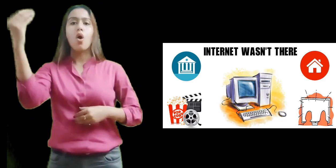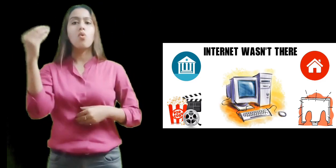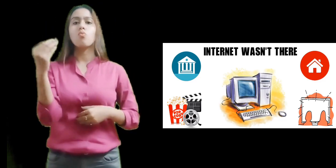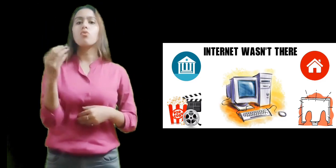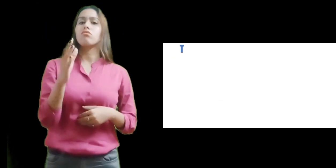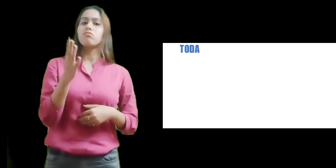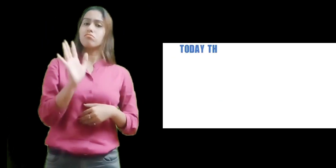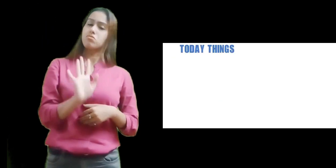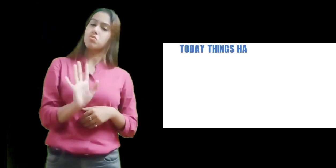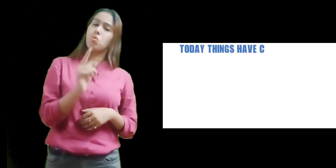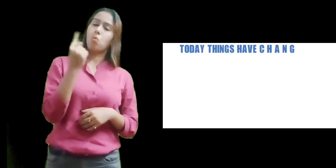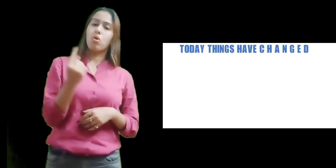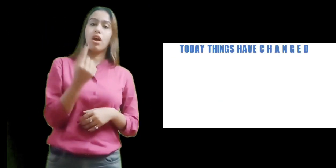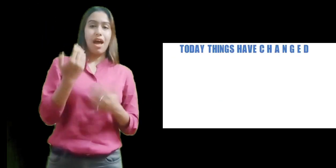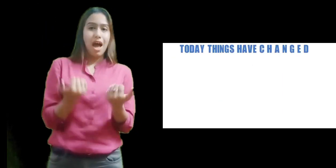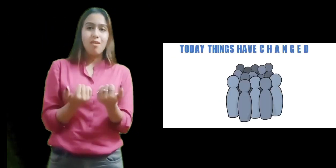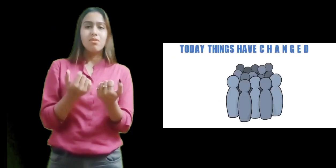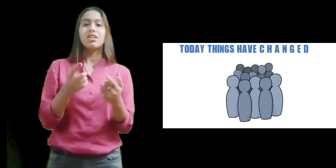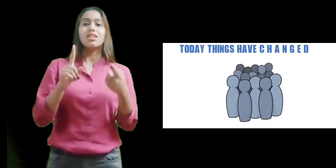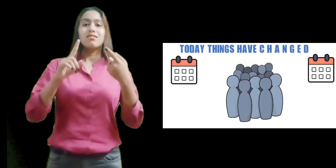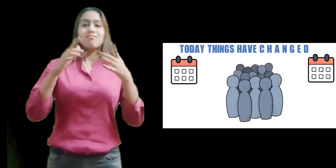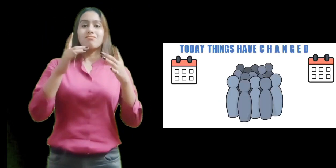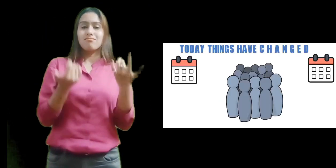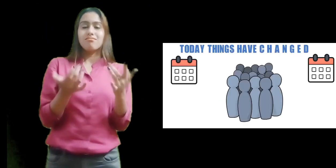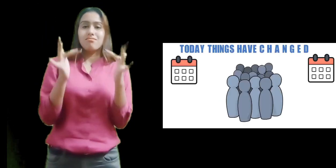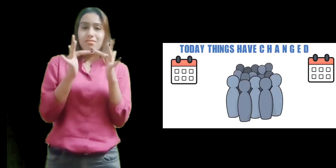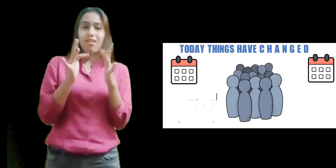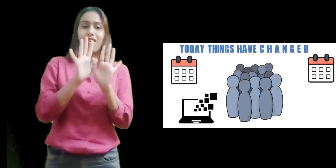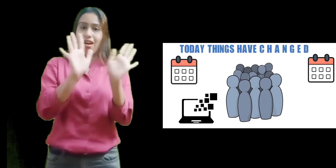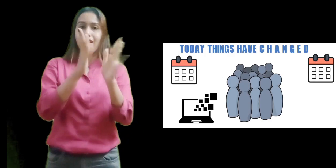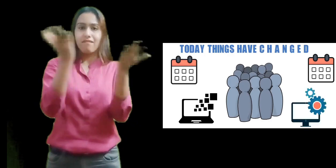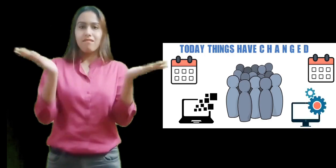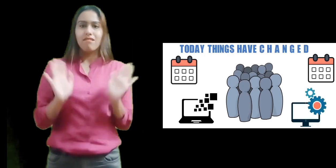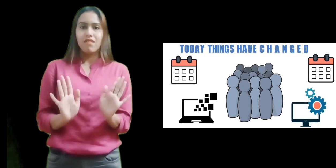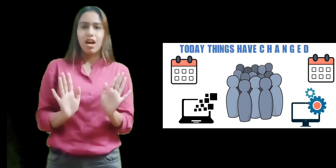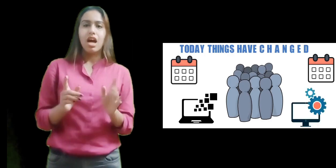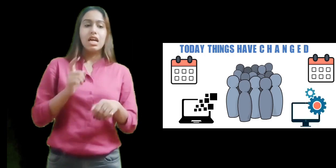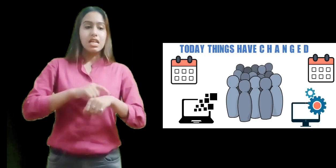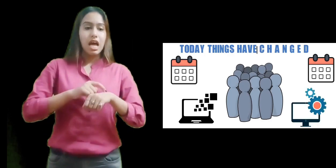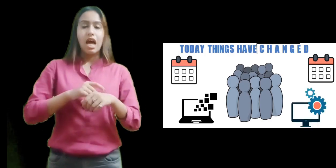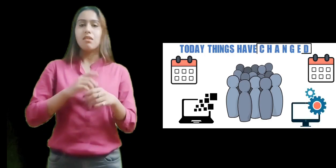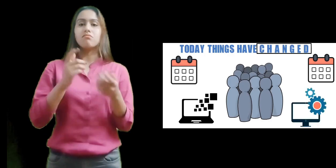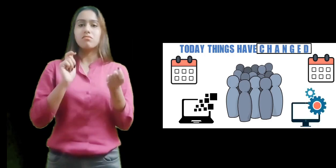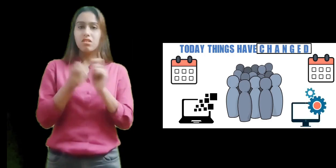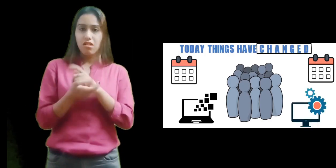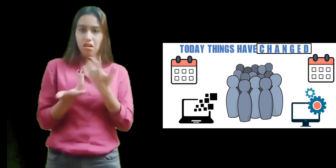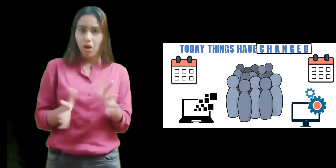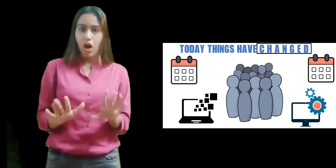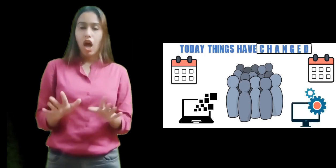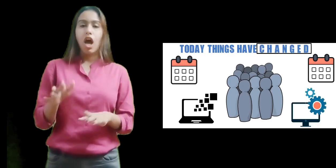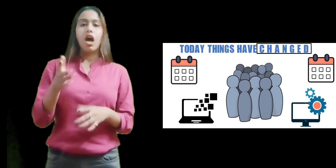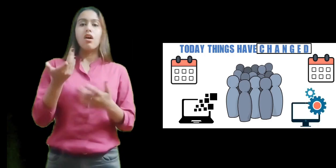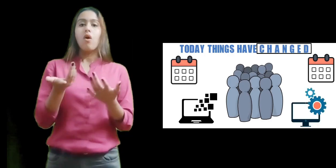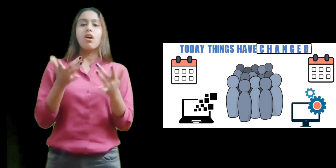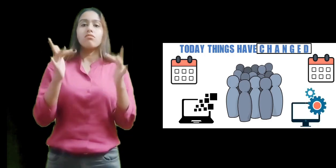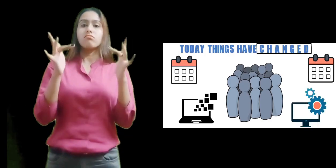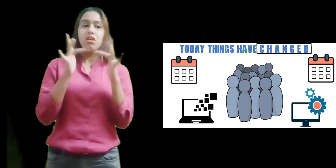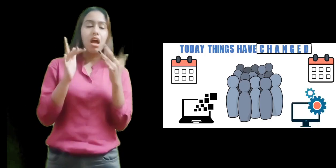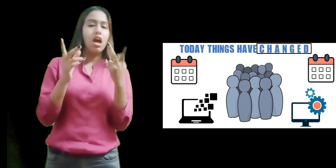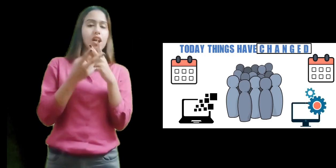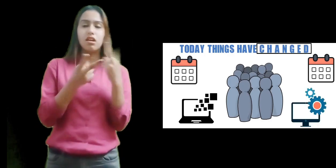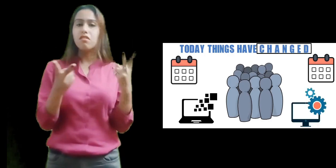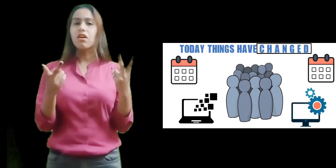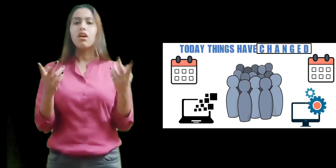था। देखो आज सब कुछ बहुत बदल चुका है, लोग बदल चुके हैं, टाइम बदल गया है, टेक्नोलॉजी सिस्टम सब बदल गया है, और ये पढ़ाई लिखाई करके जॉब करने